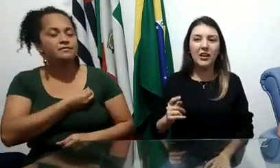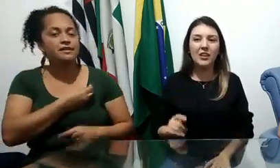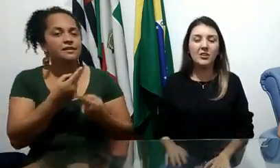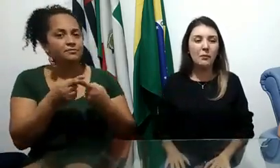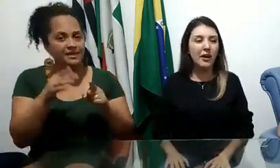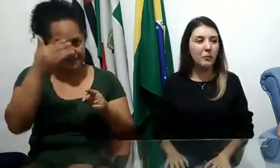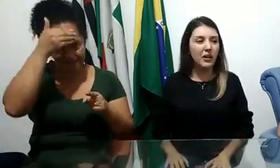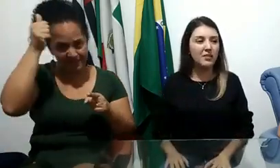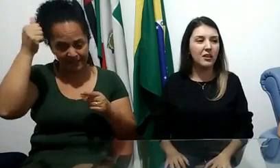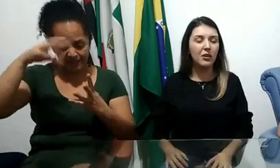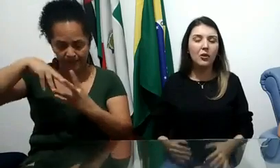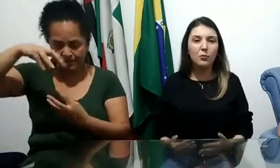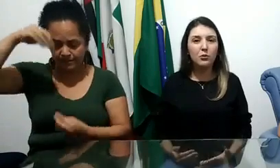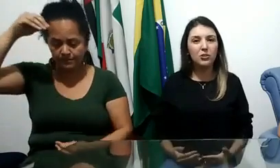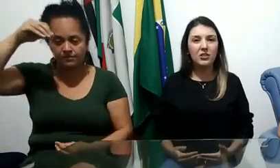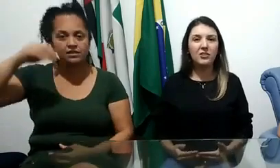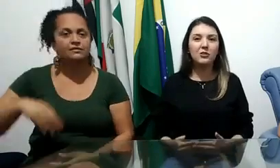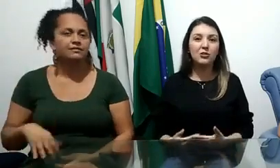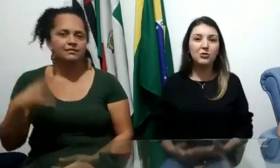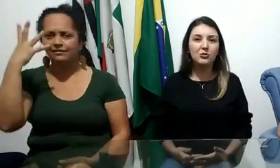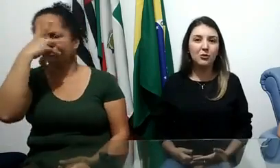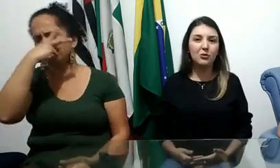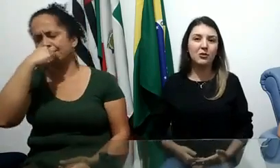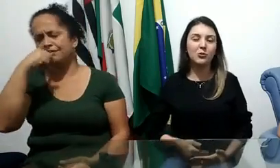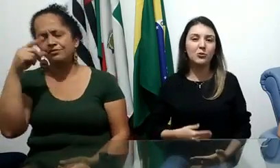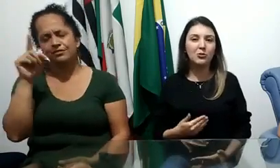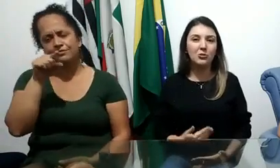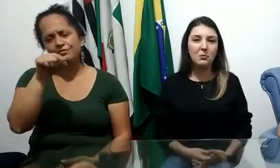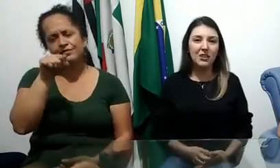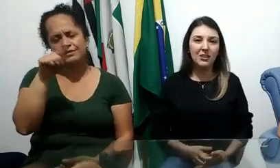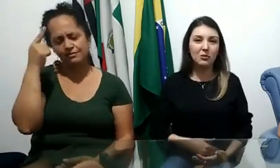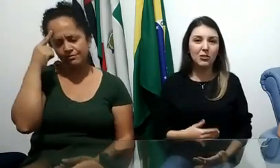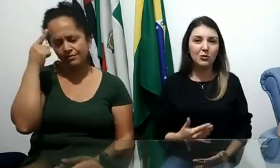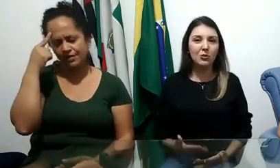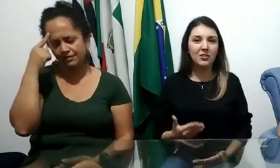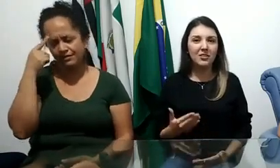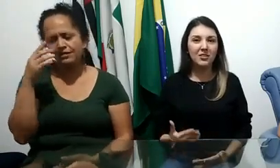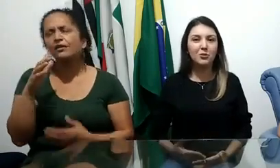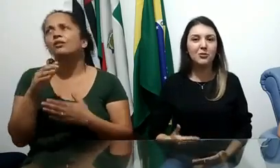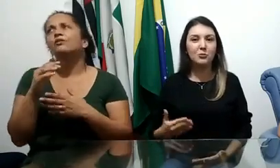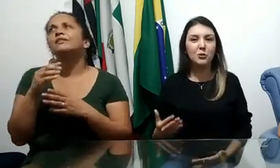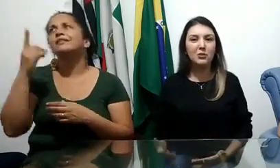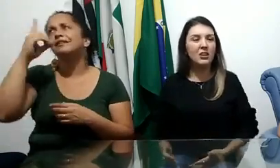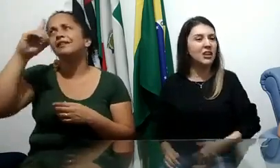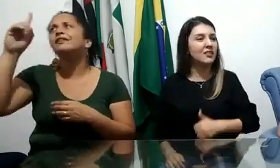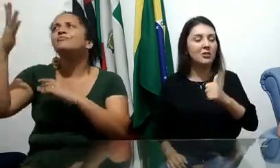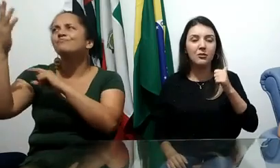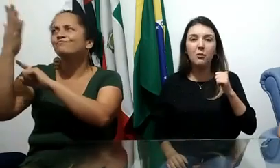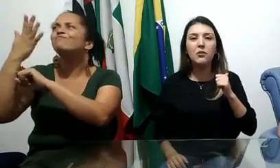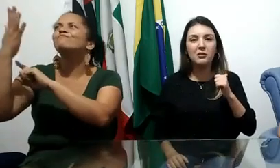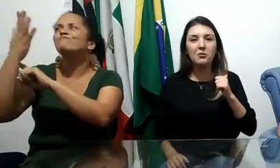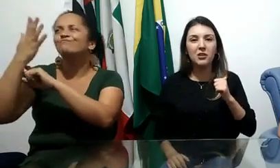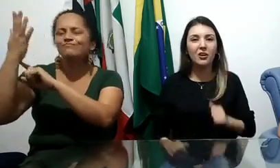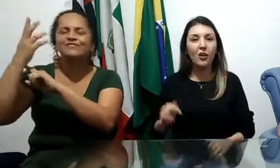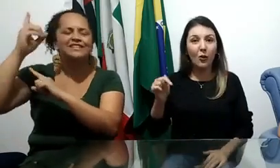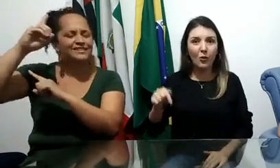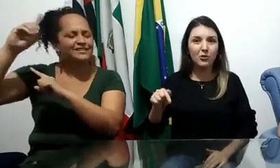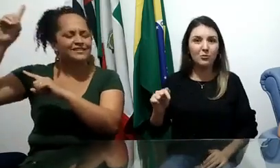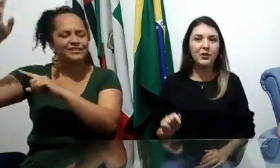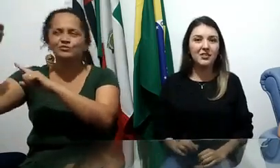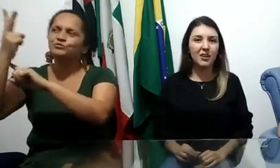na frente, você para e pensa, puxa, Deus me ajudou, Deus cuidou de mim, Deus fez todas essas coisas por mim e antes eu não